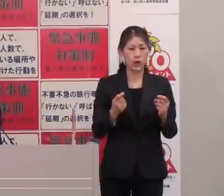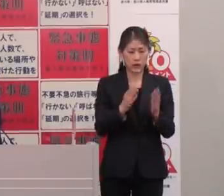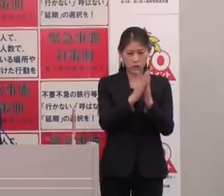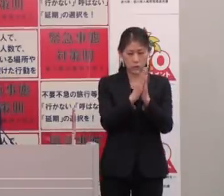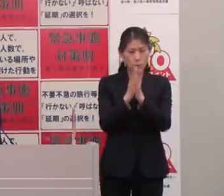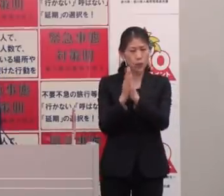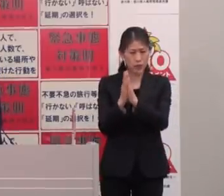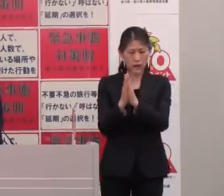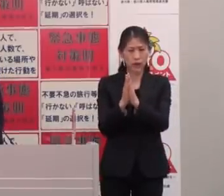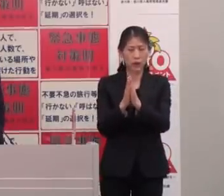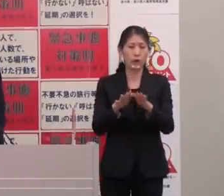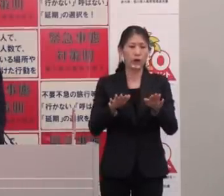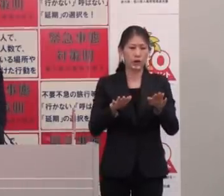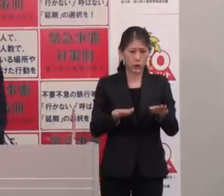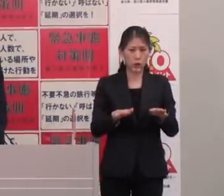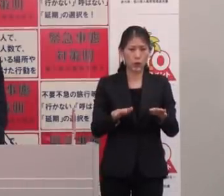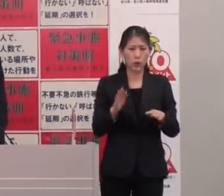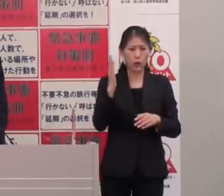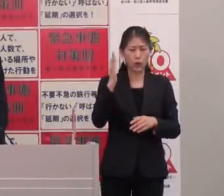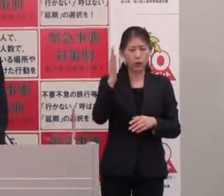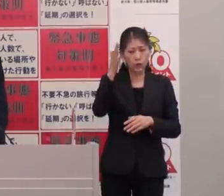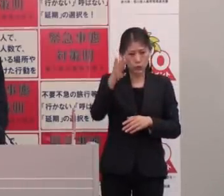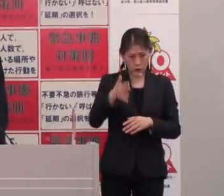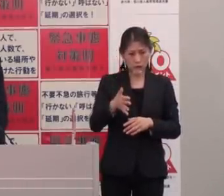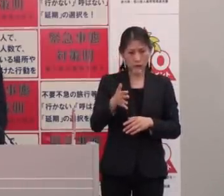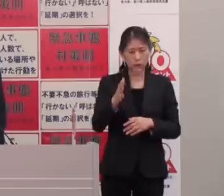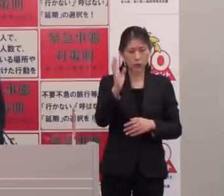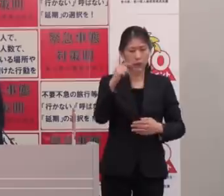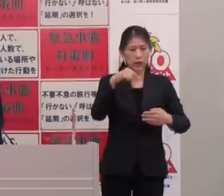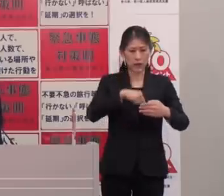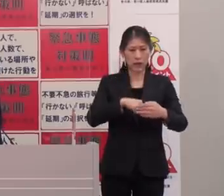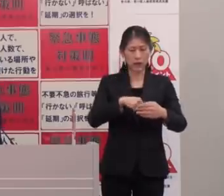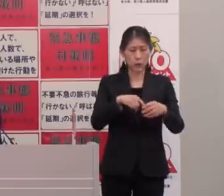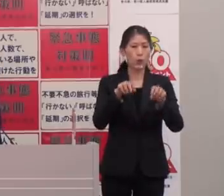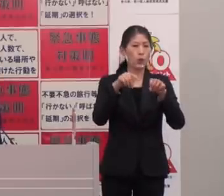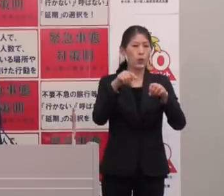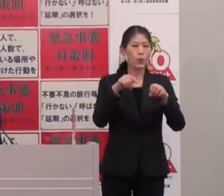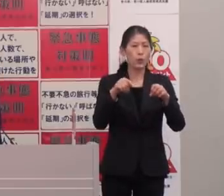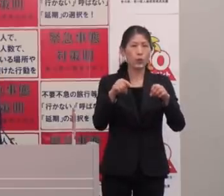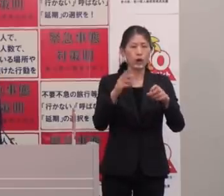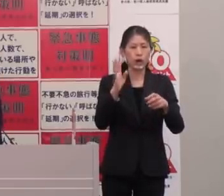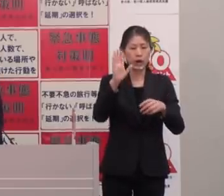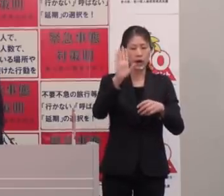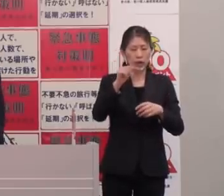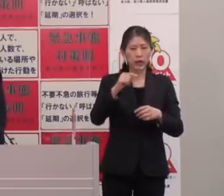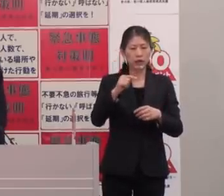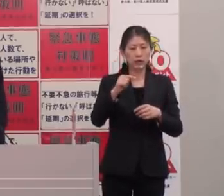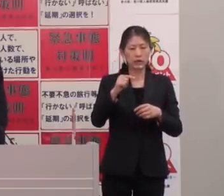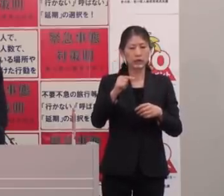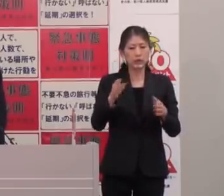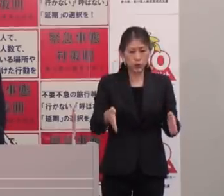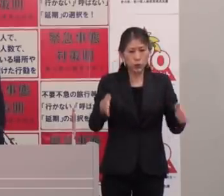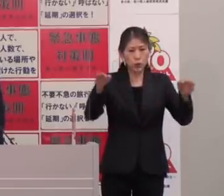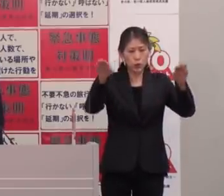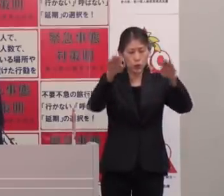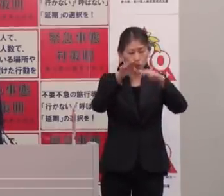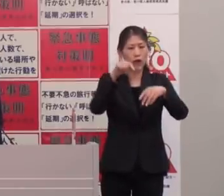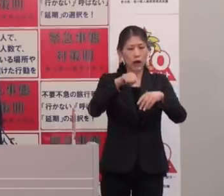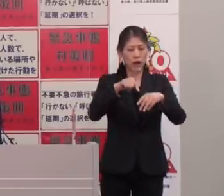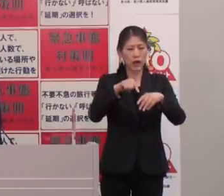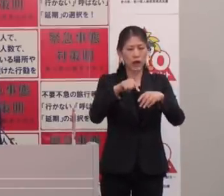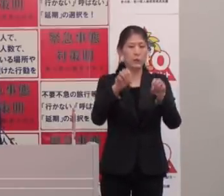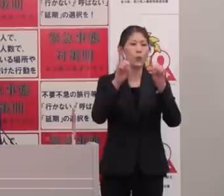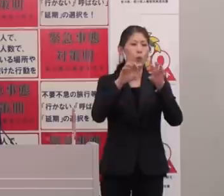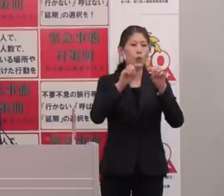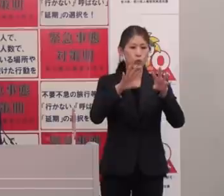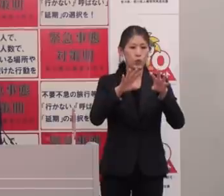まして、本日夕方の県庁庁内放送で私から県職員に向けて伝えた